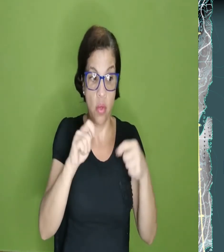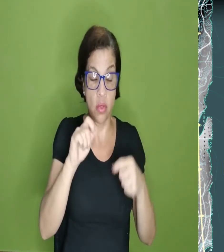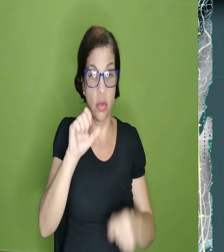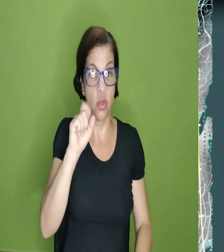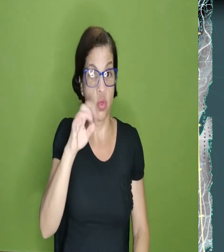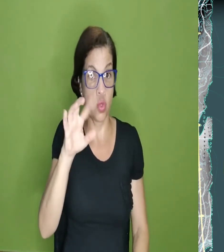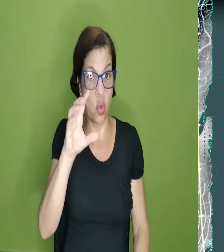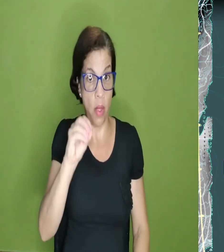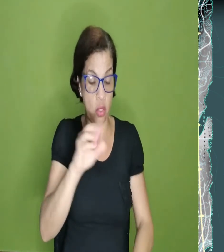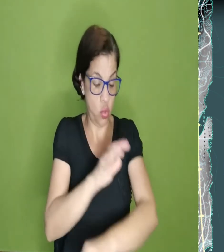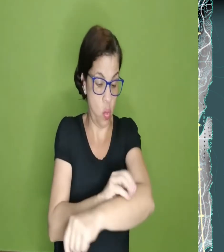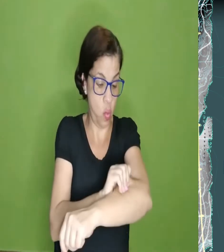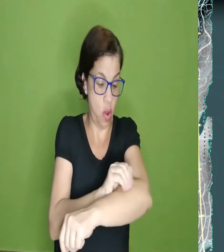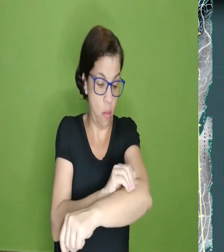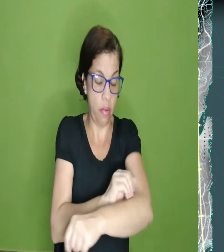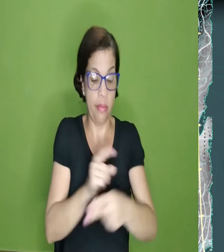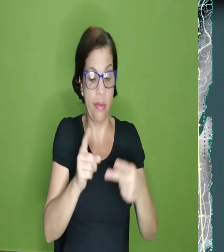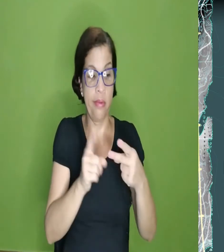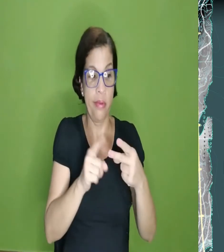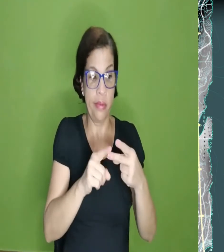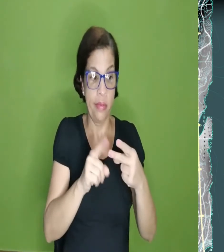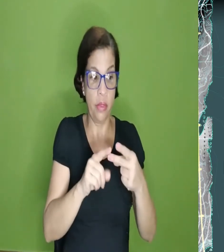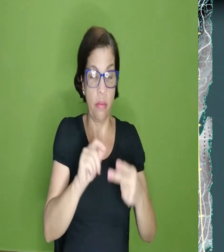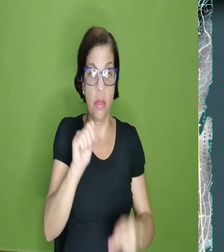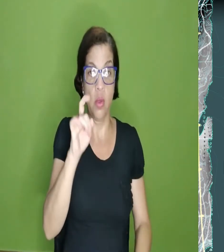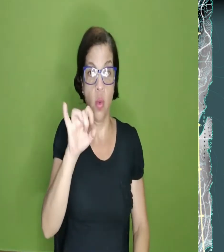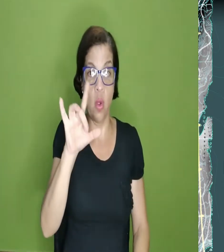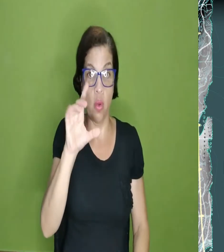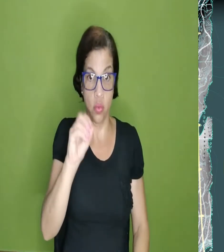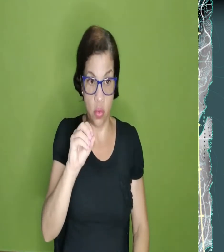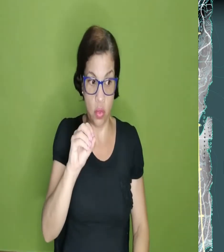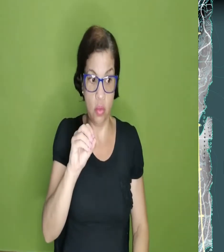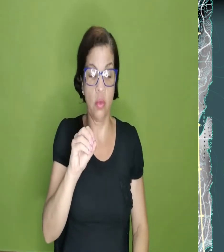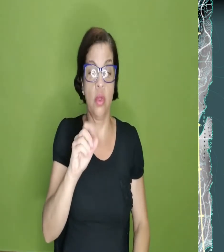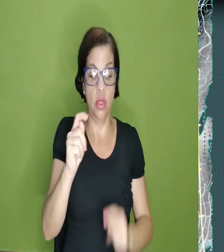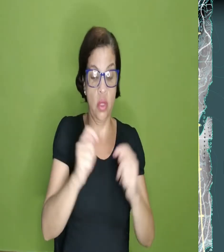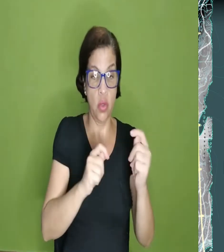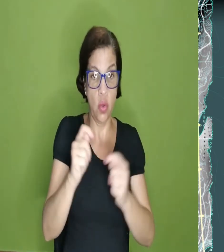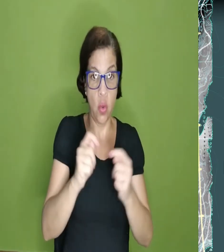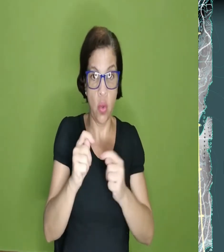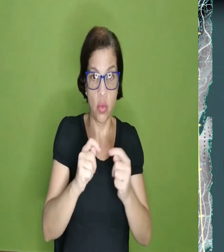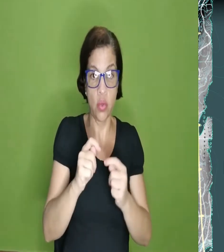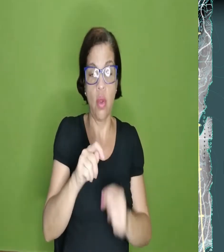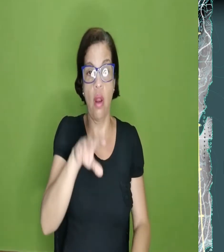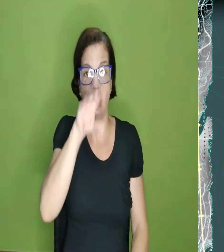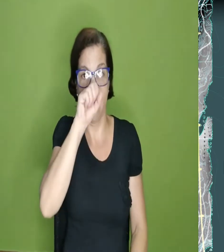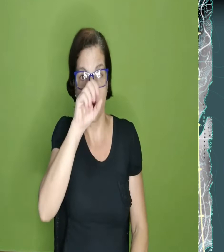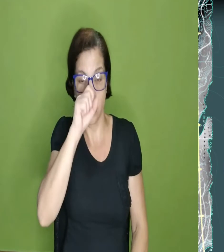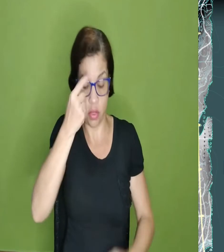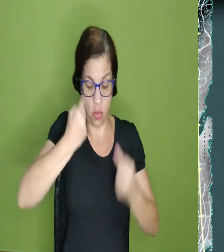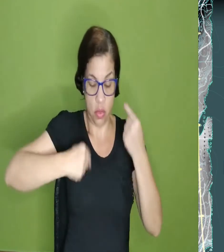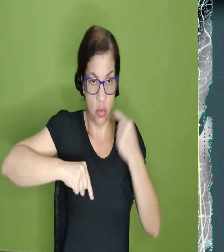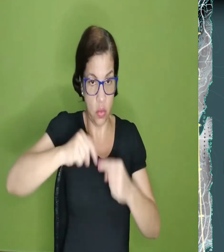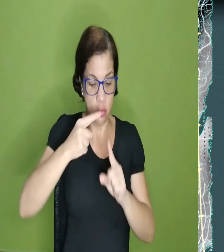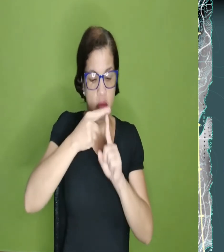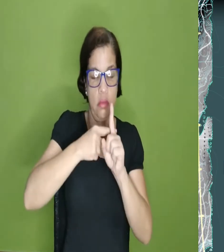muscular, e autônomo ou visceral, responsável pelo controle das funções vitais, como a respiração, a